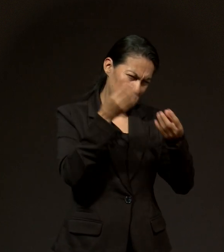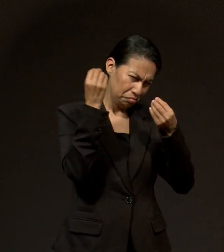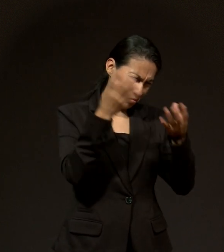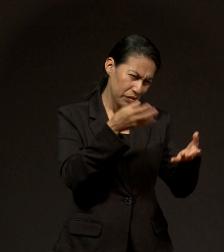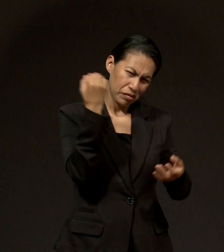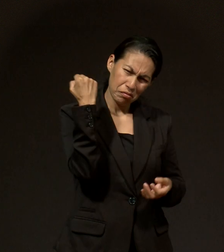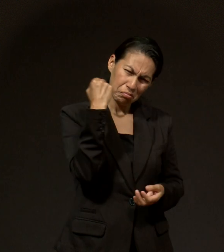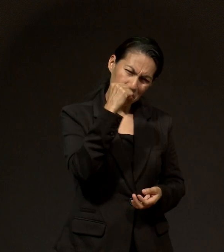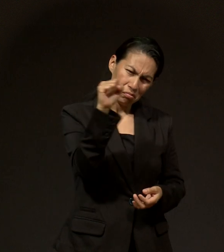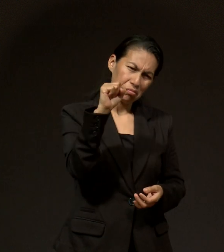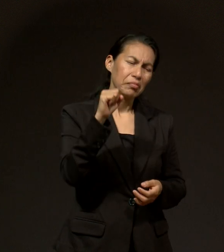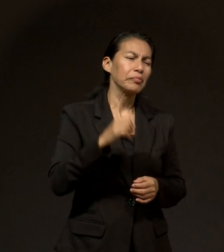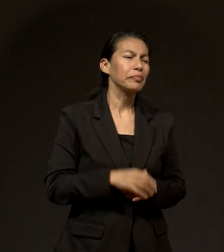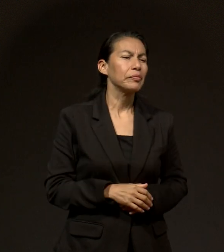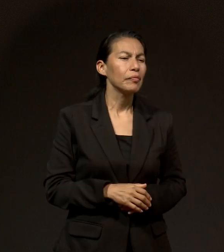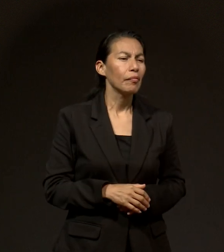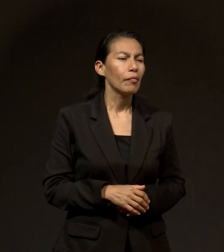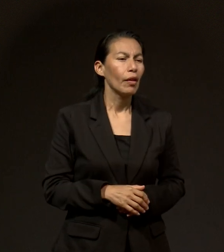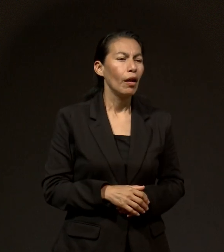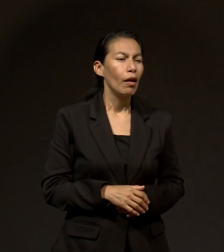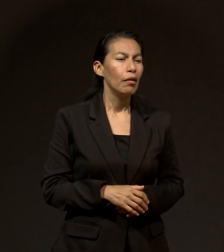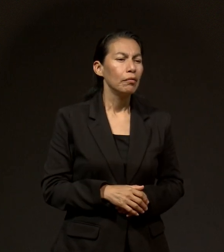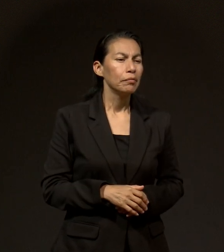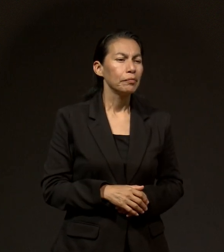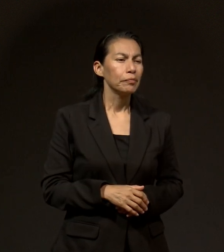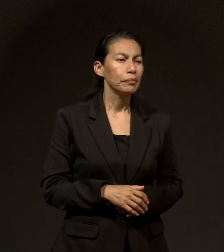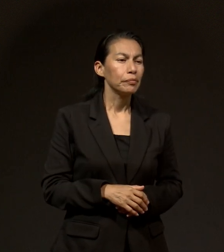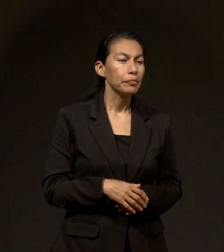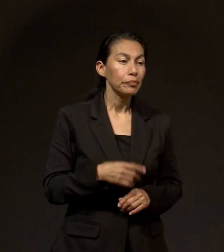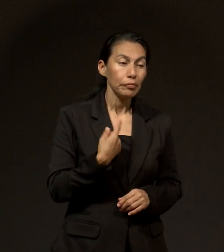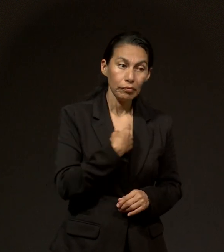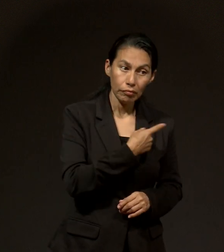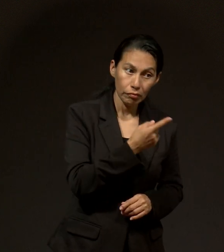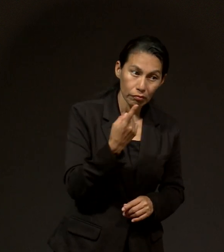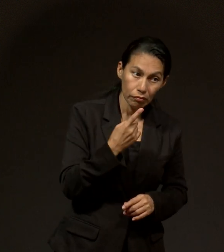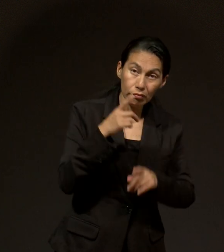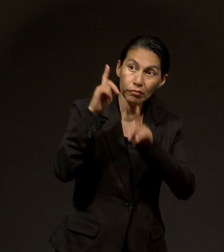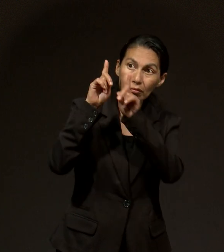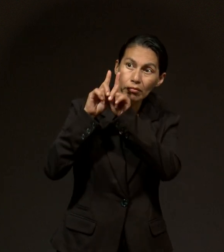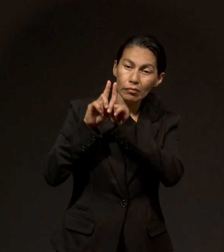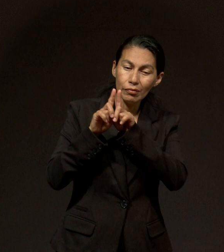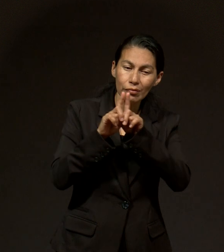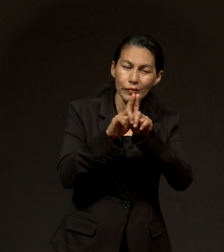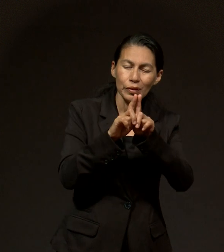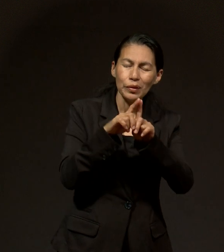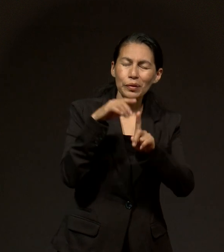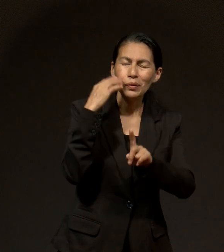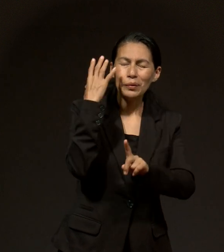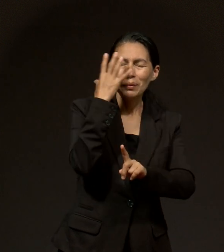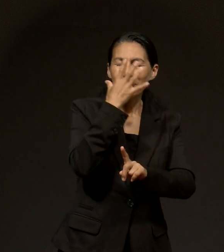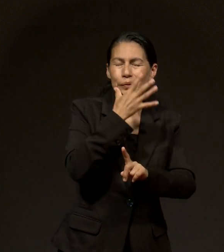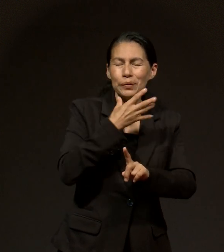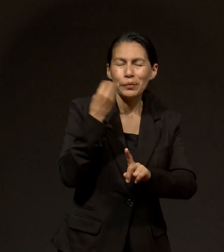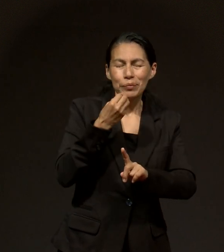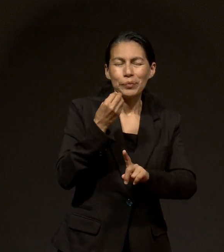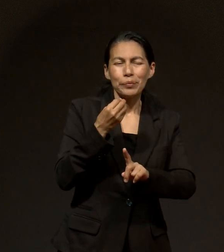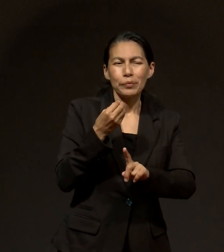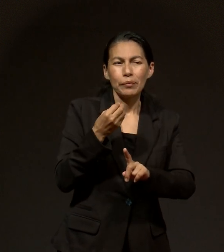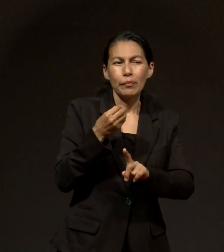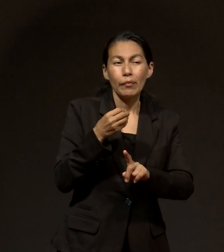capacidades, ¿no es cierto? Porque el caminar con Dios es un deleite, pero también